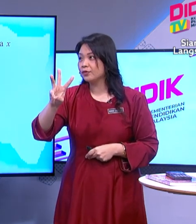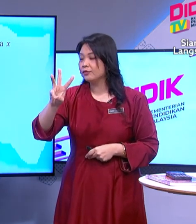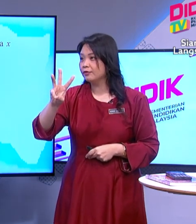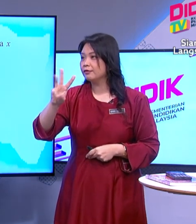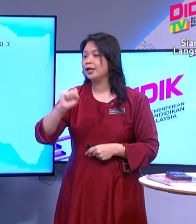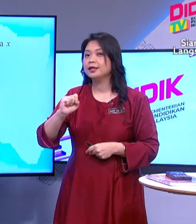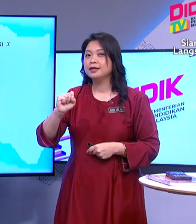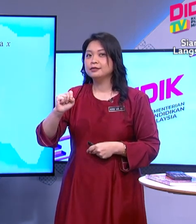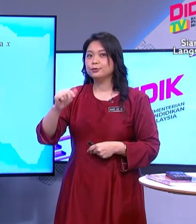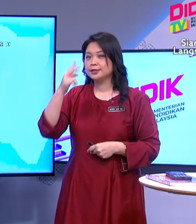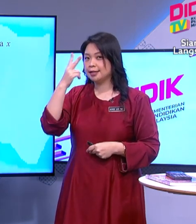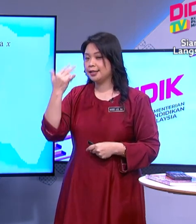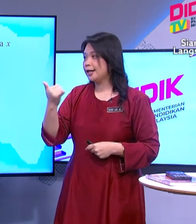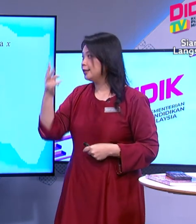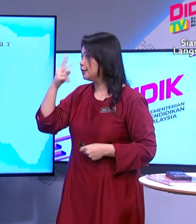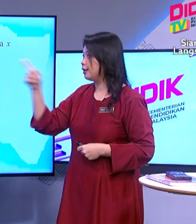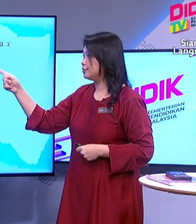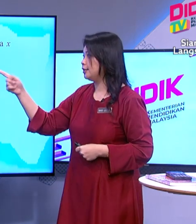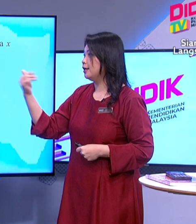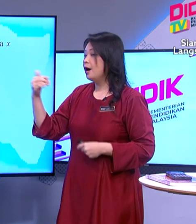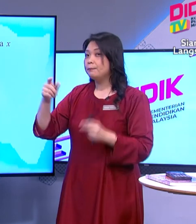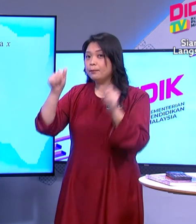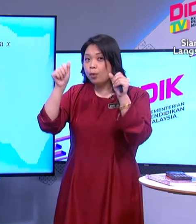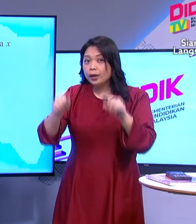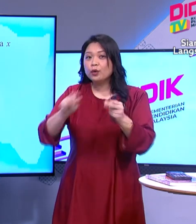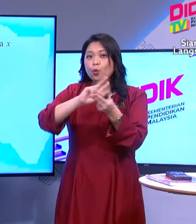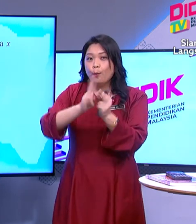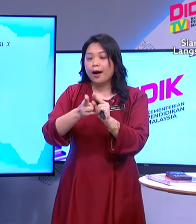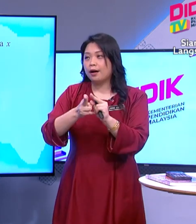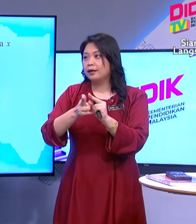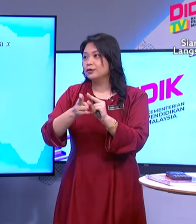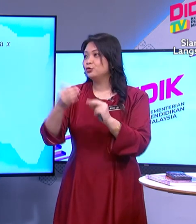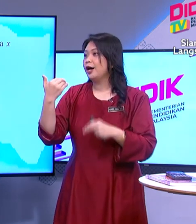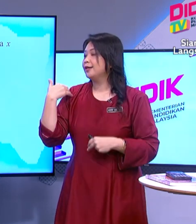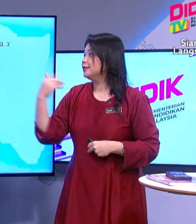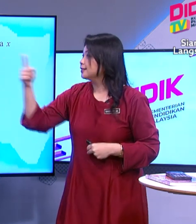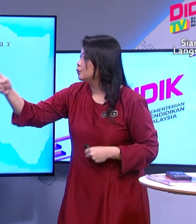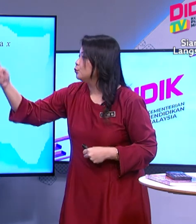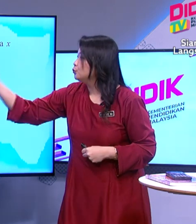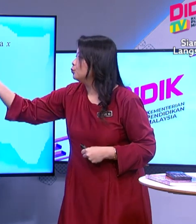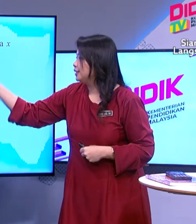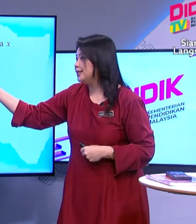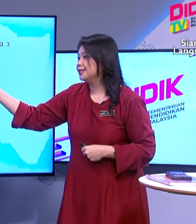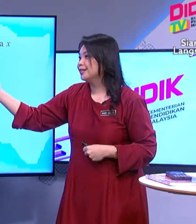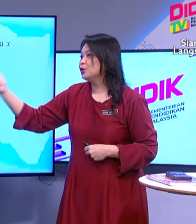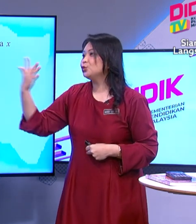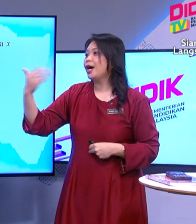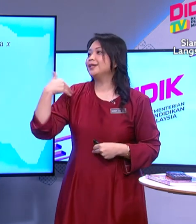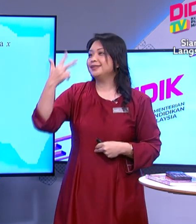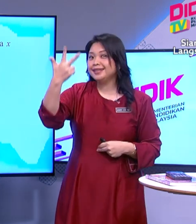Oke soft care kita tengok sini membully mengubah sudah ada 173 sudah ada